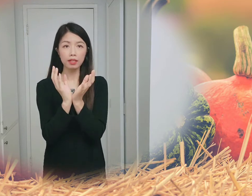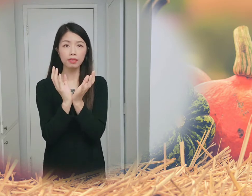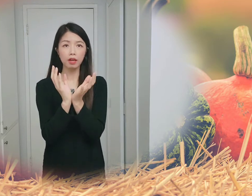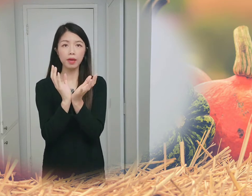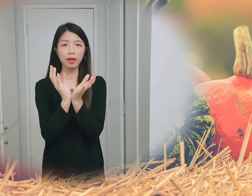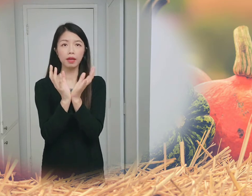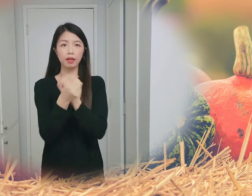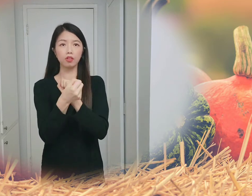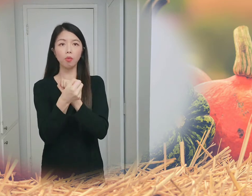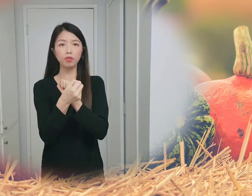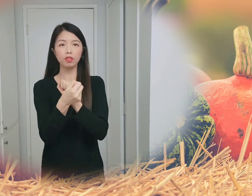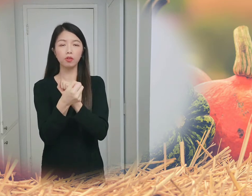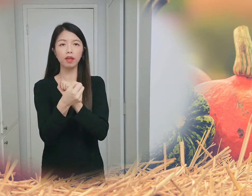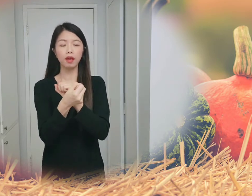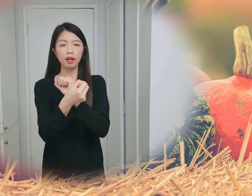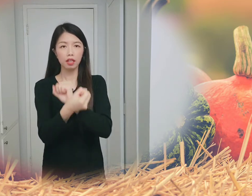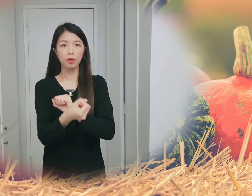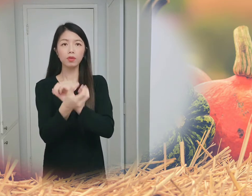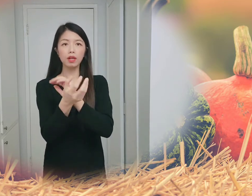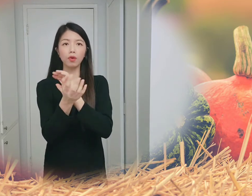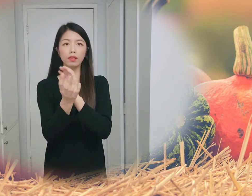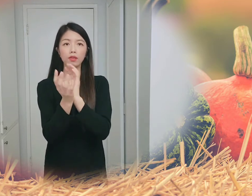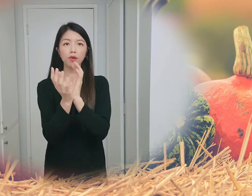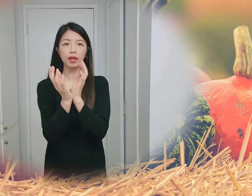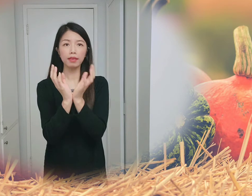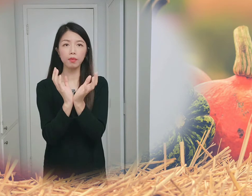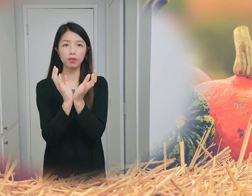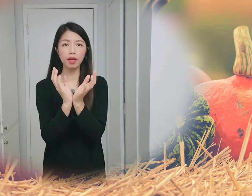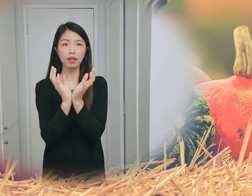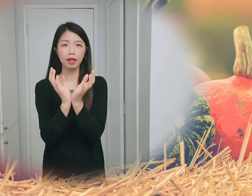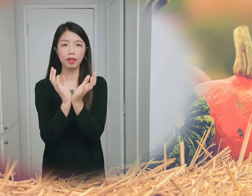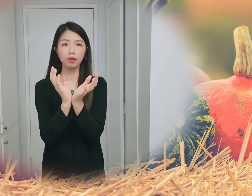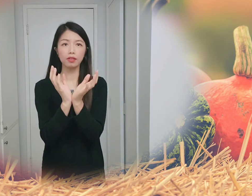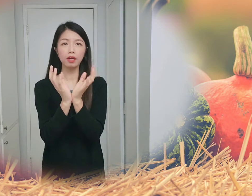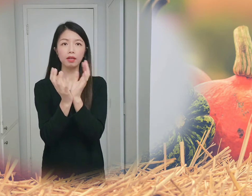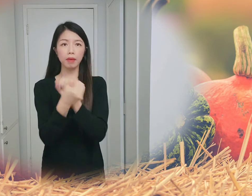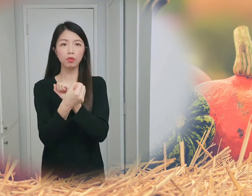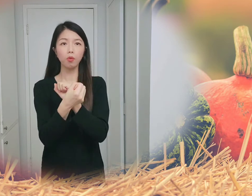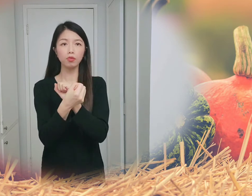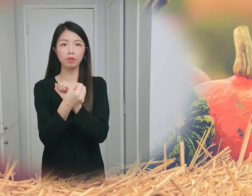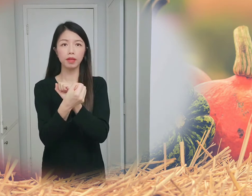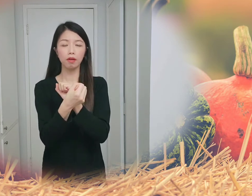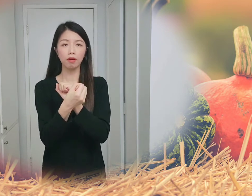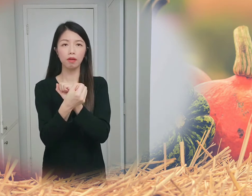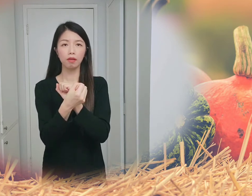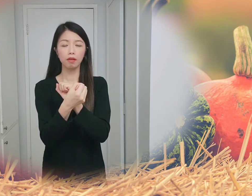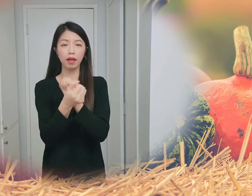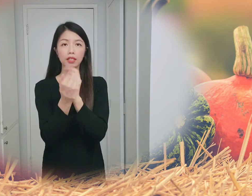수어를 하신 다음에 이렇게 접어주시는 건데 이미 꽃이라고 하는 뜻의 수어를 했기 때문에 이 상태에서 그냥 바로 접어주시면